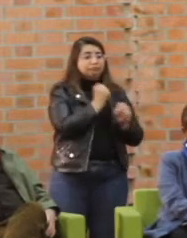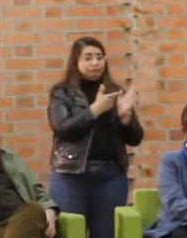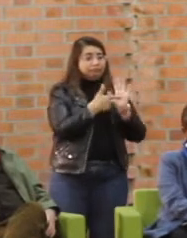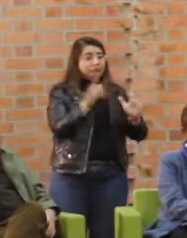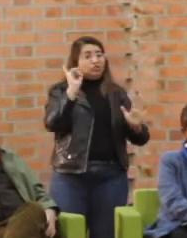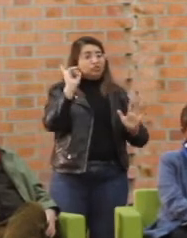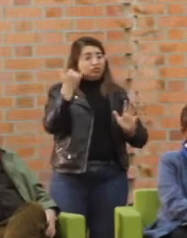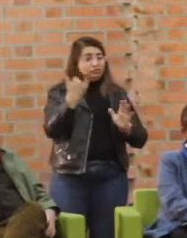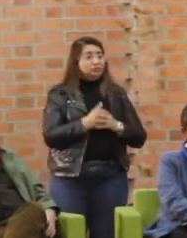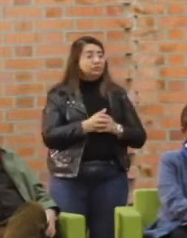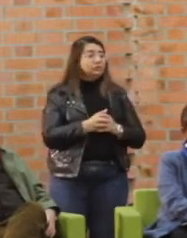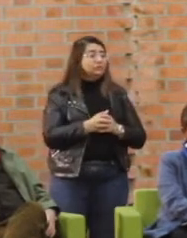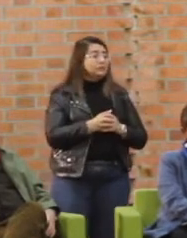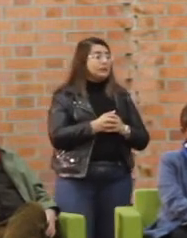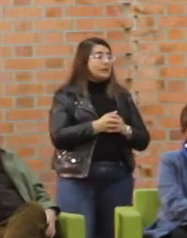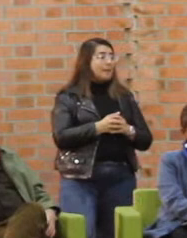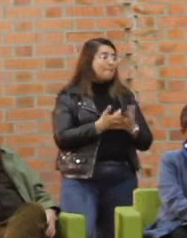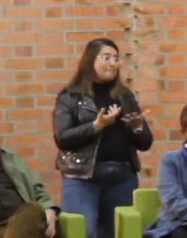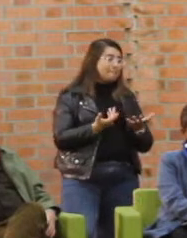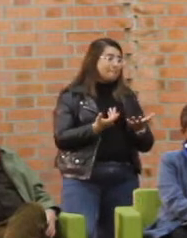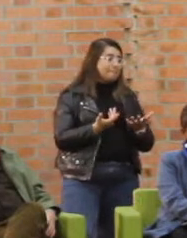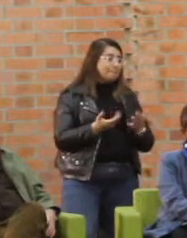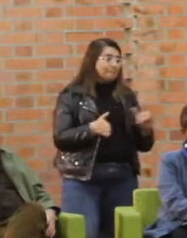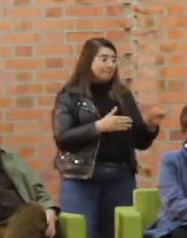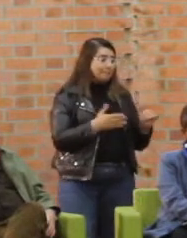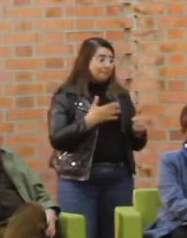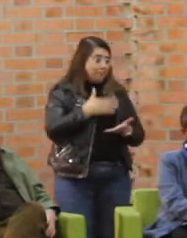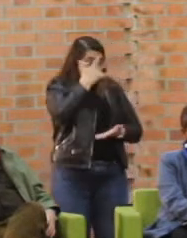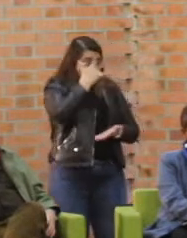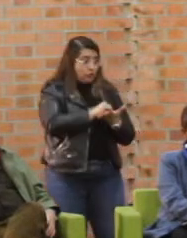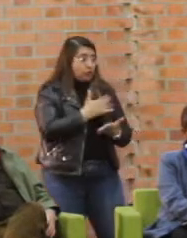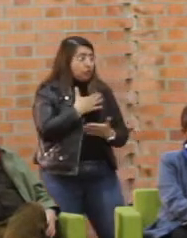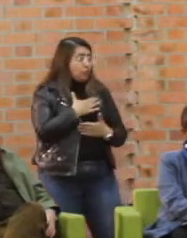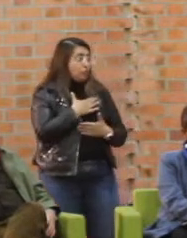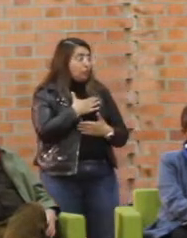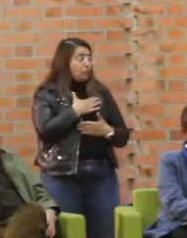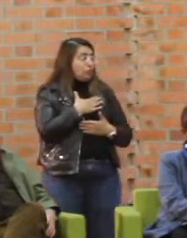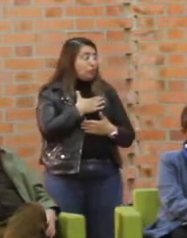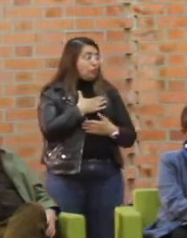representaciones sociales En todo caso Yo creo que